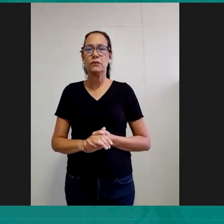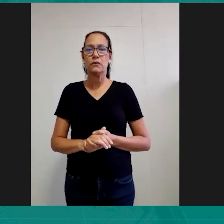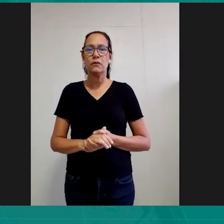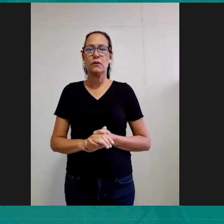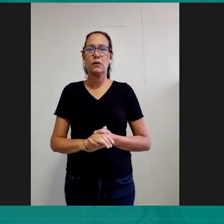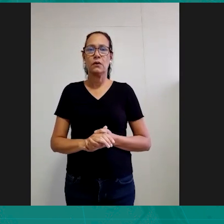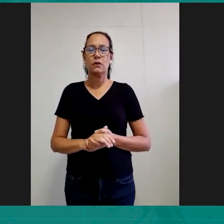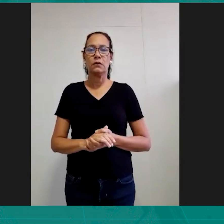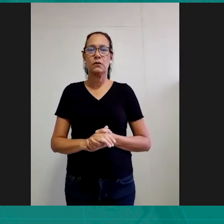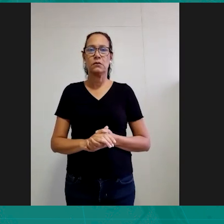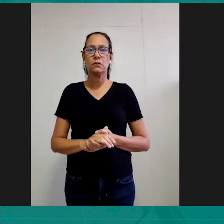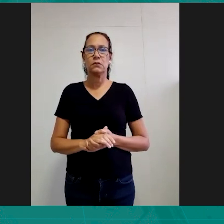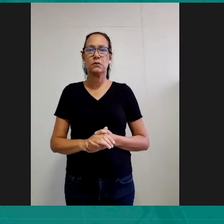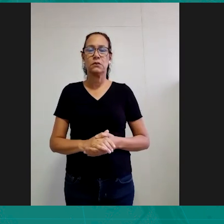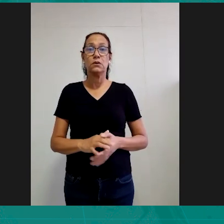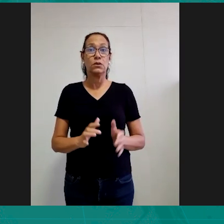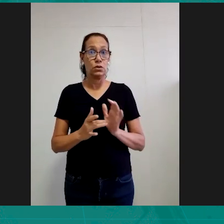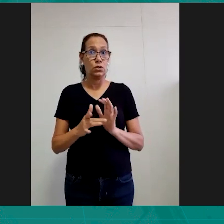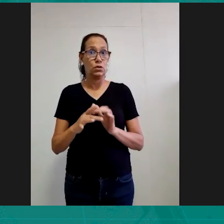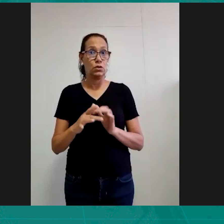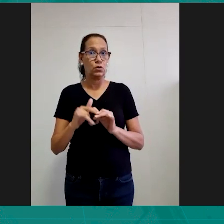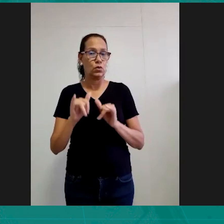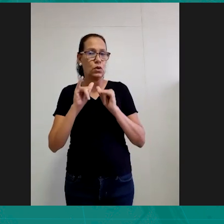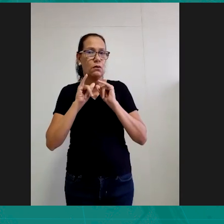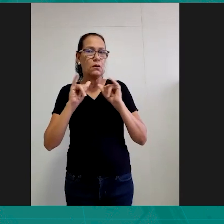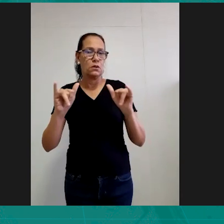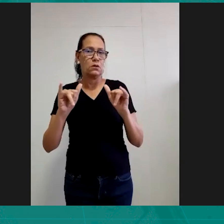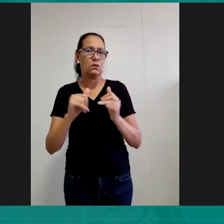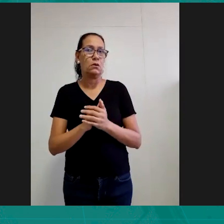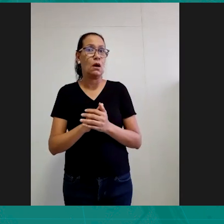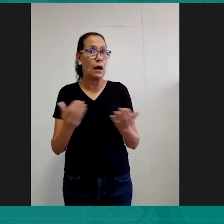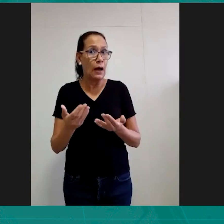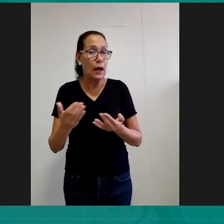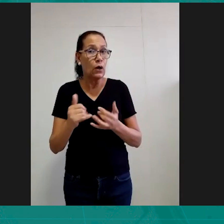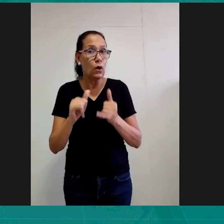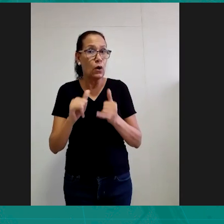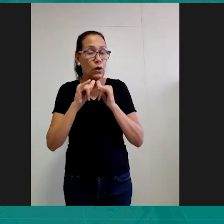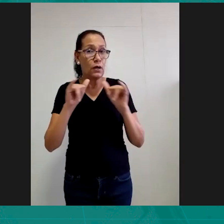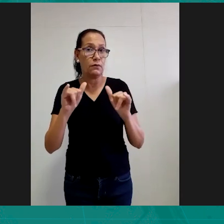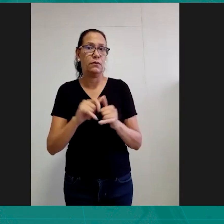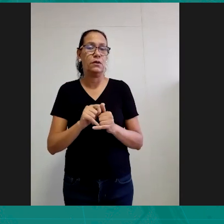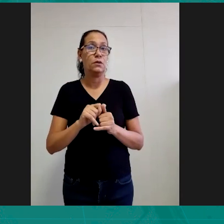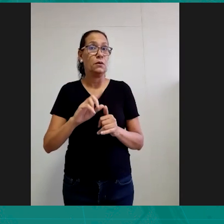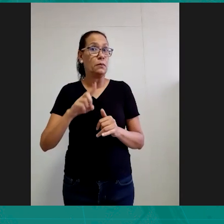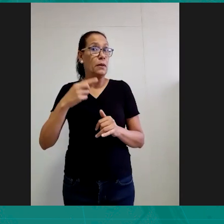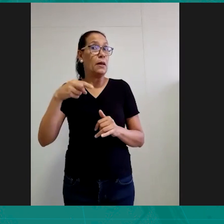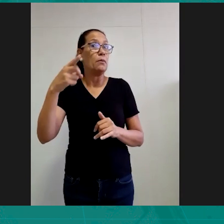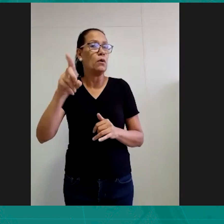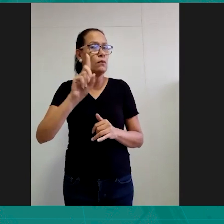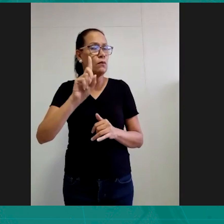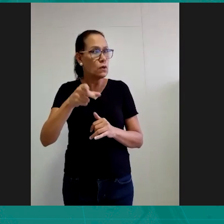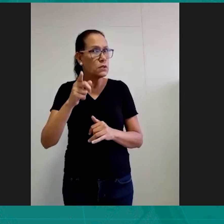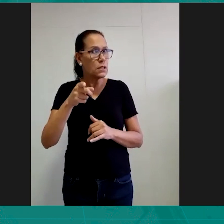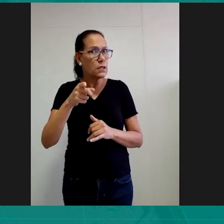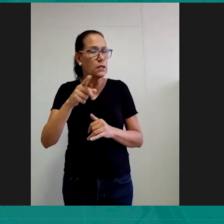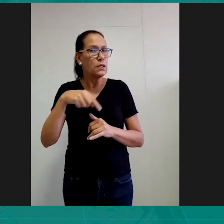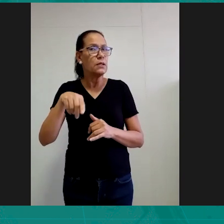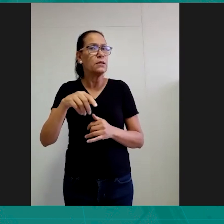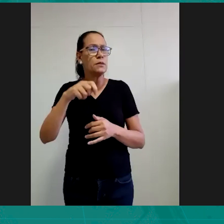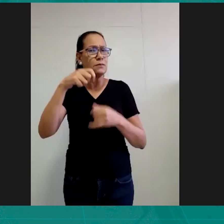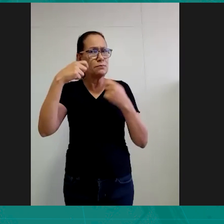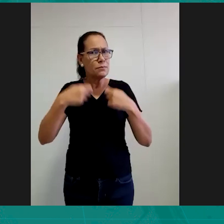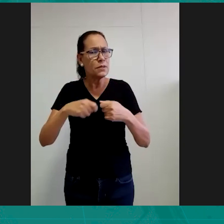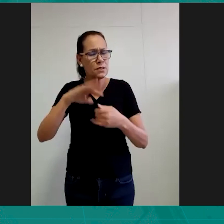disse-vos agora antes que aconteça, para que quando acontecer vós creiais. Já não falarei muito convosco, porque aí vem